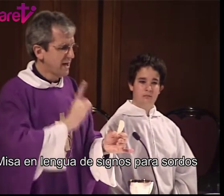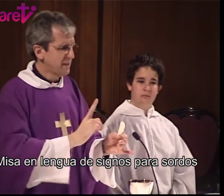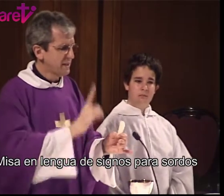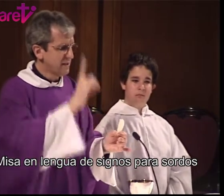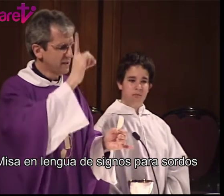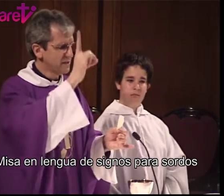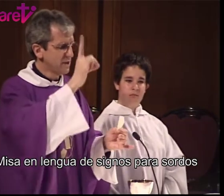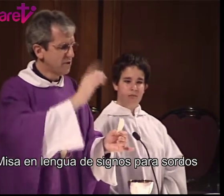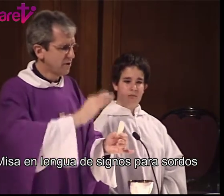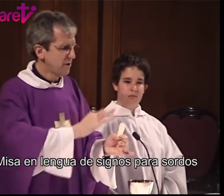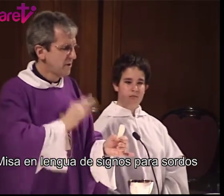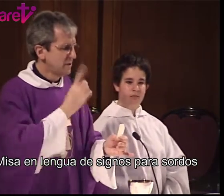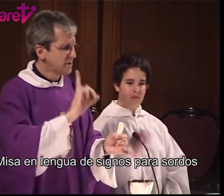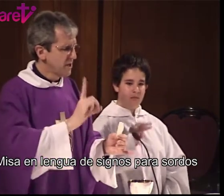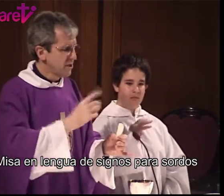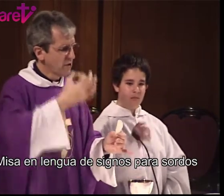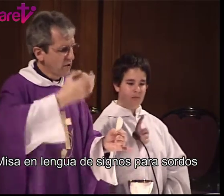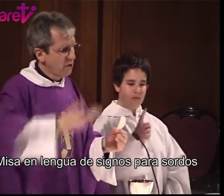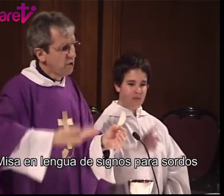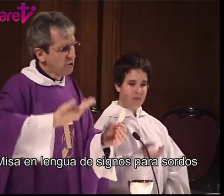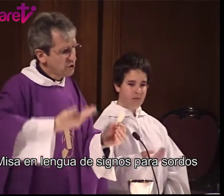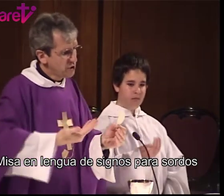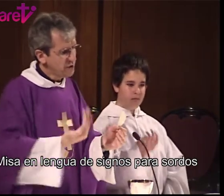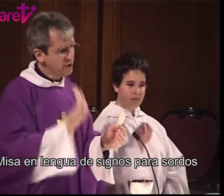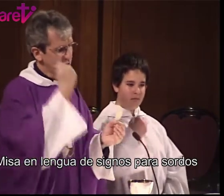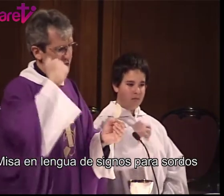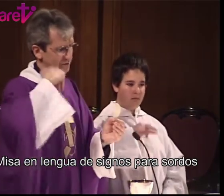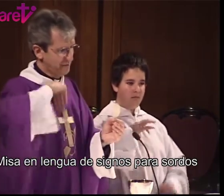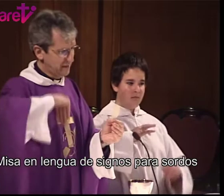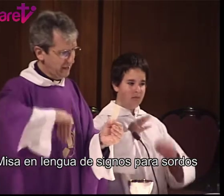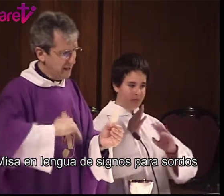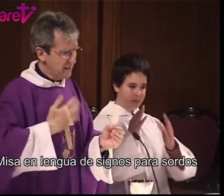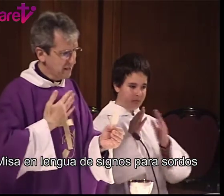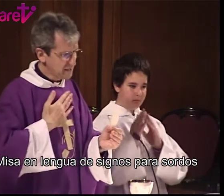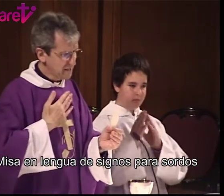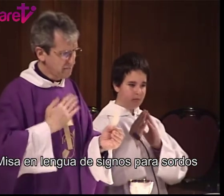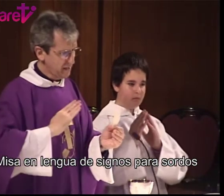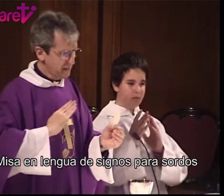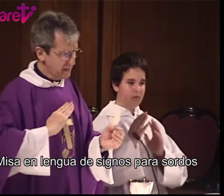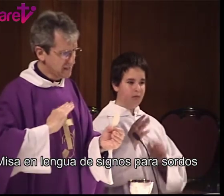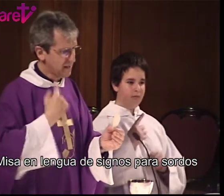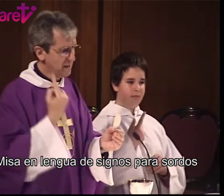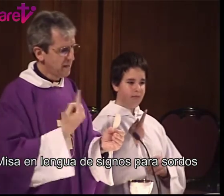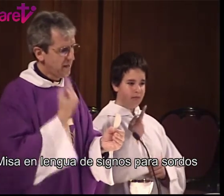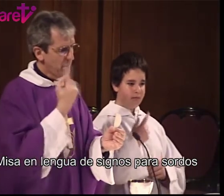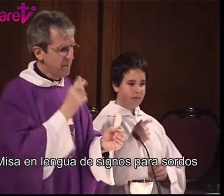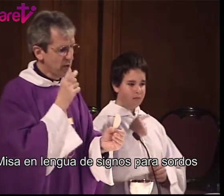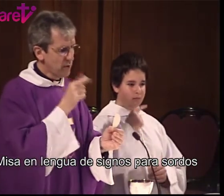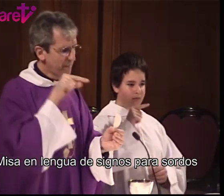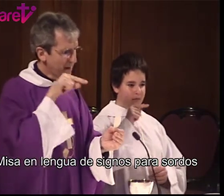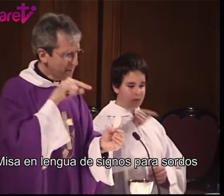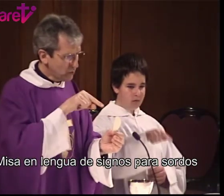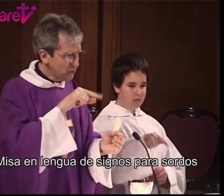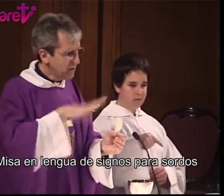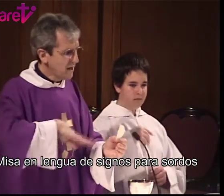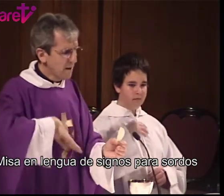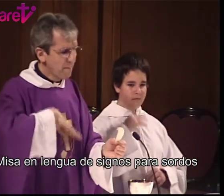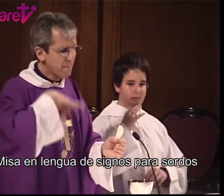cena del Señor. Señor, no soy digno de que entres en mi casa, pero una palabra tuya